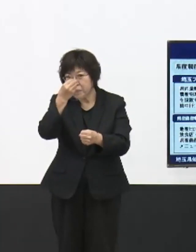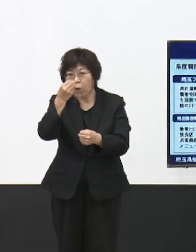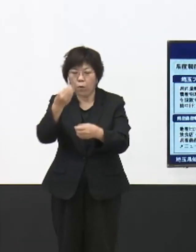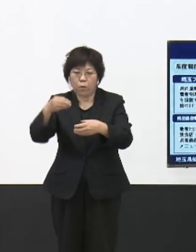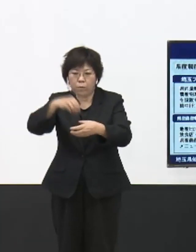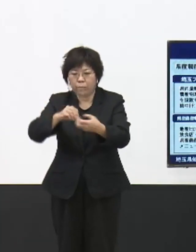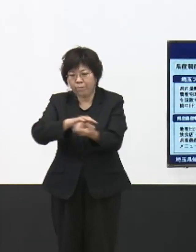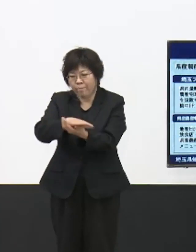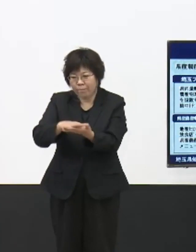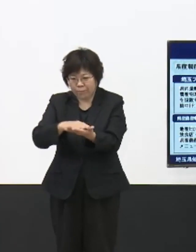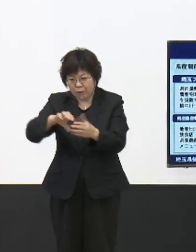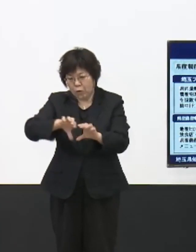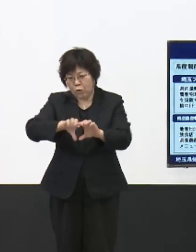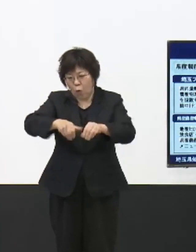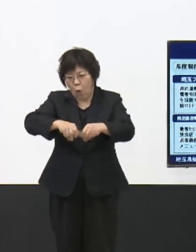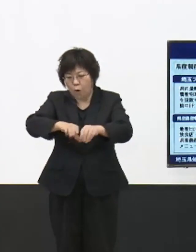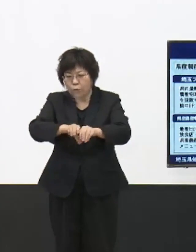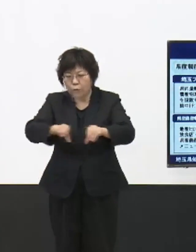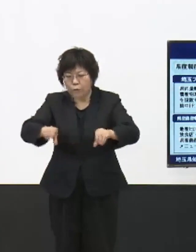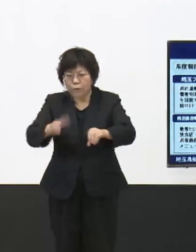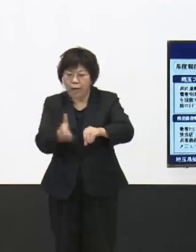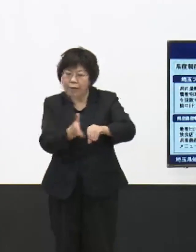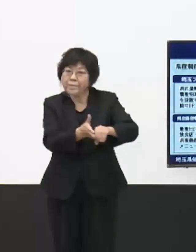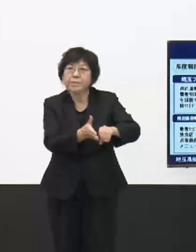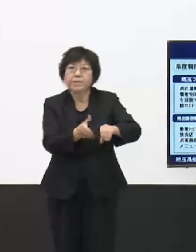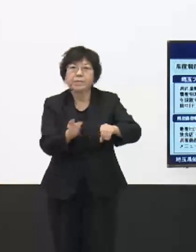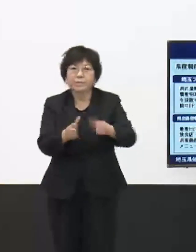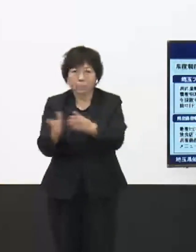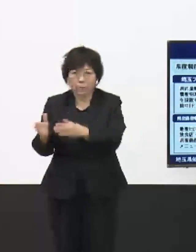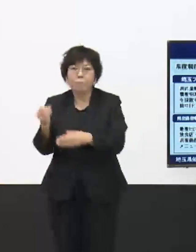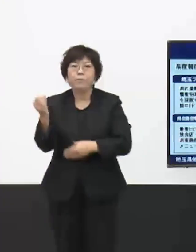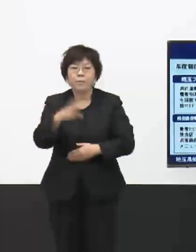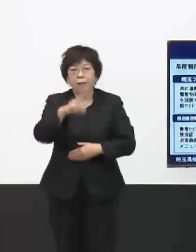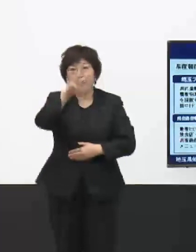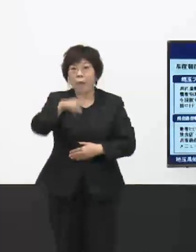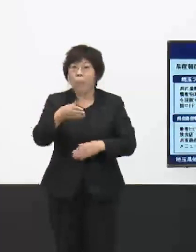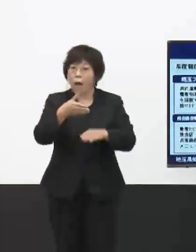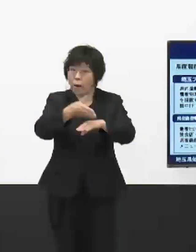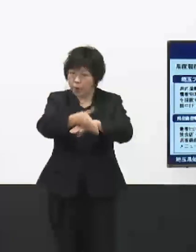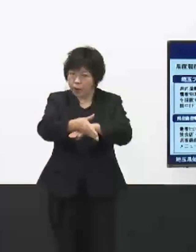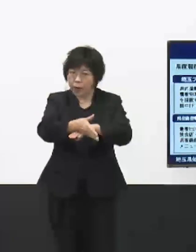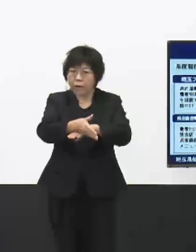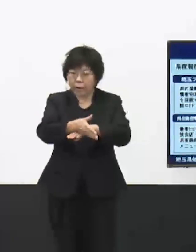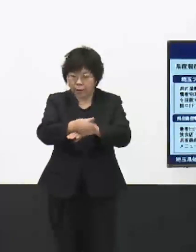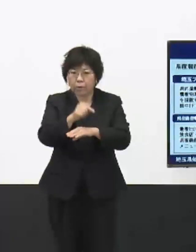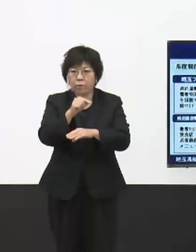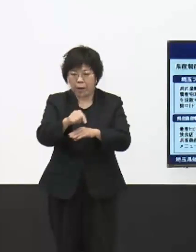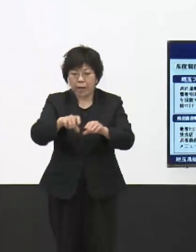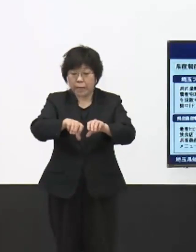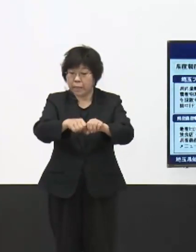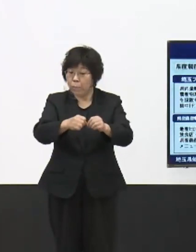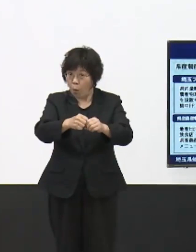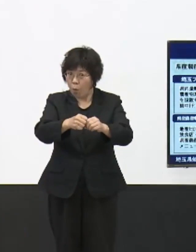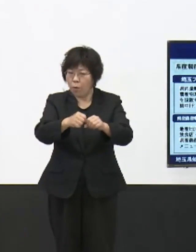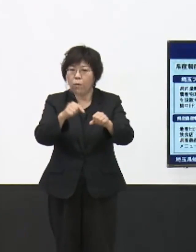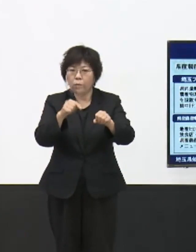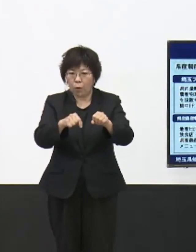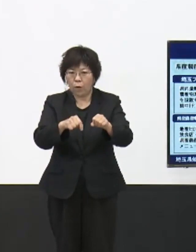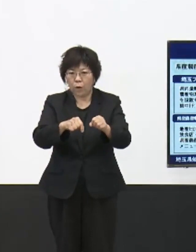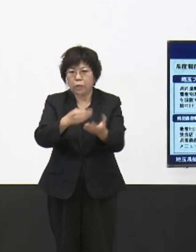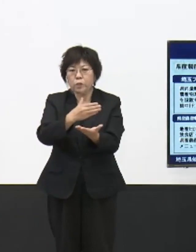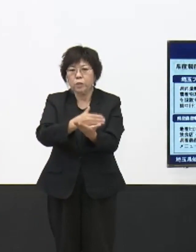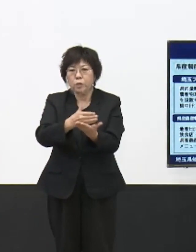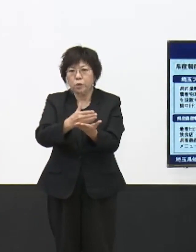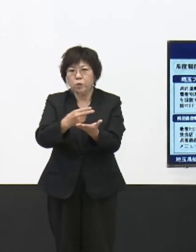キを、川越に本社がある蔵造り本舗におきましては、さつまいもを丸ごと使った芋ようか